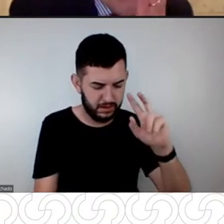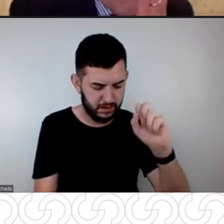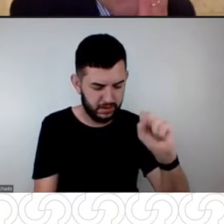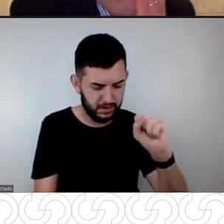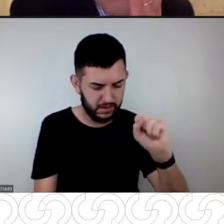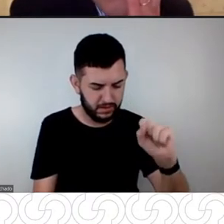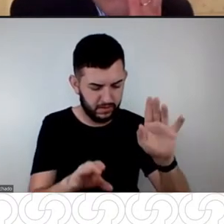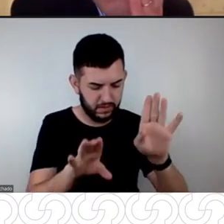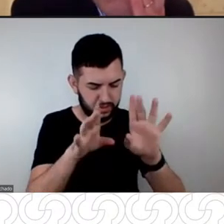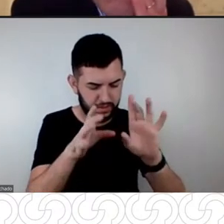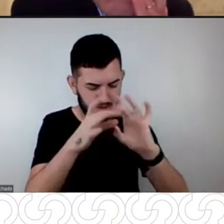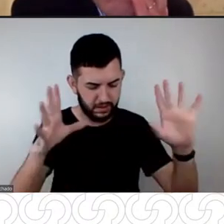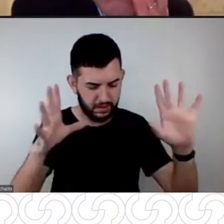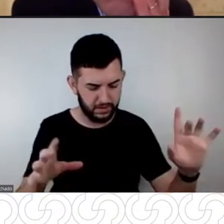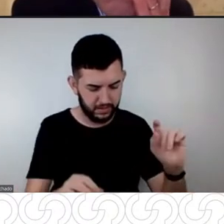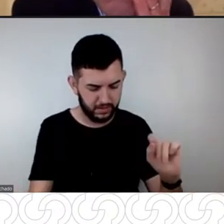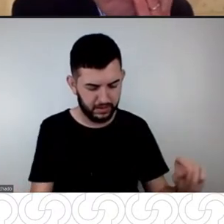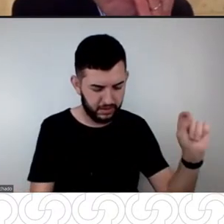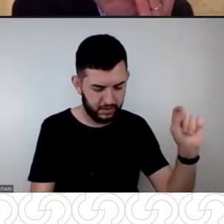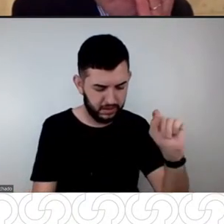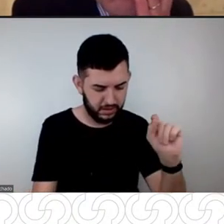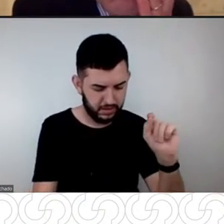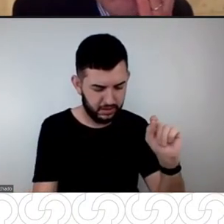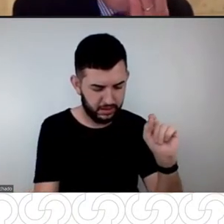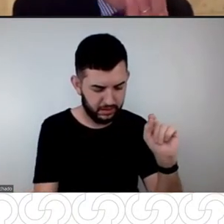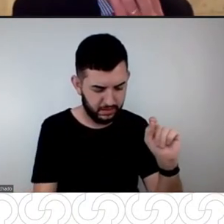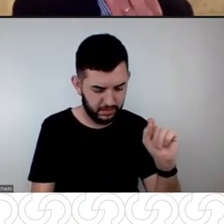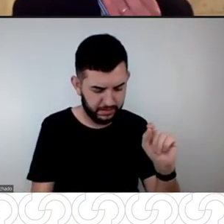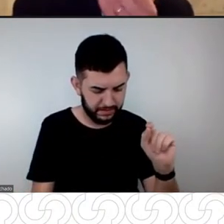jogo, não é? E a nossa